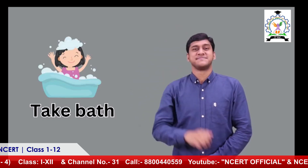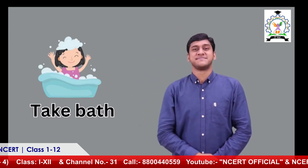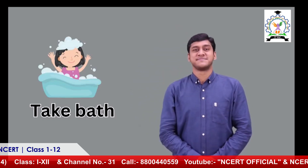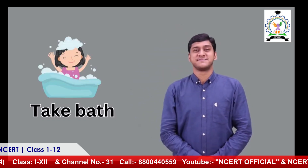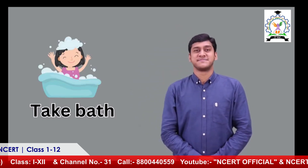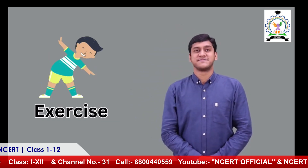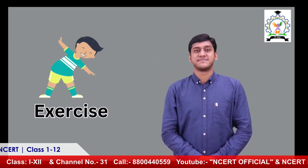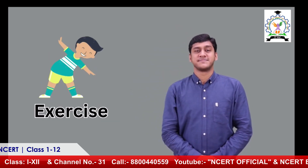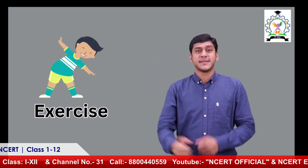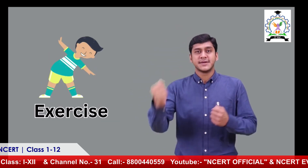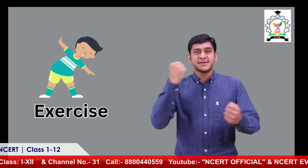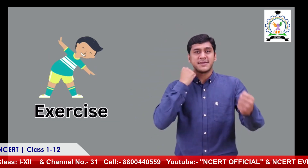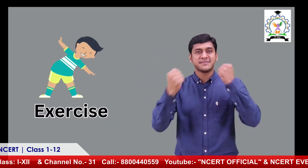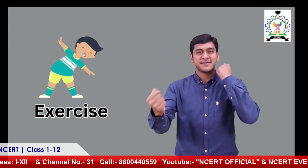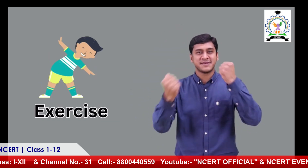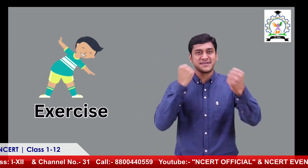नहाना,